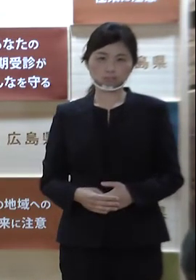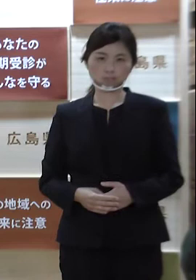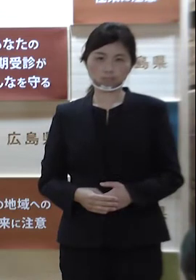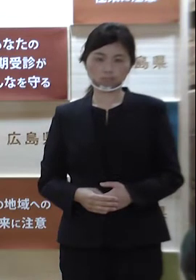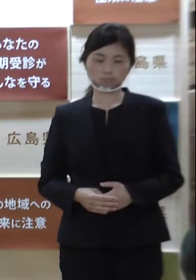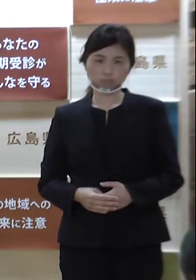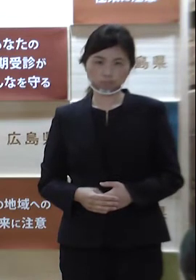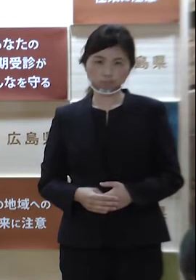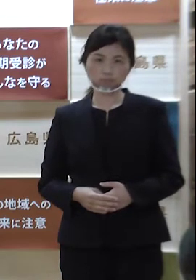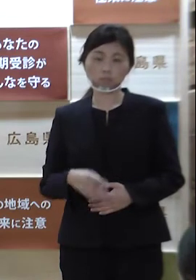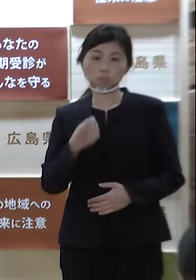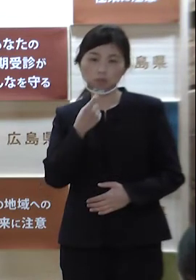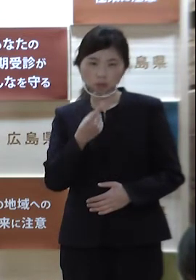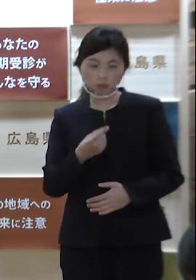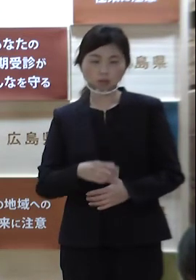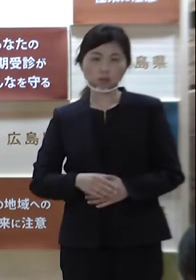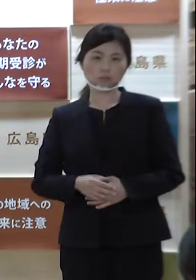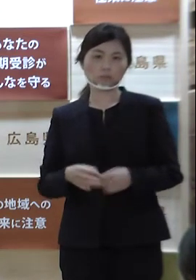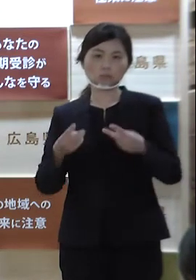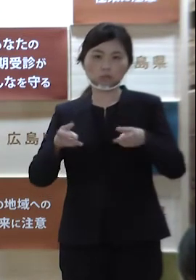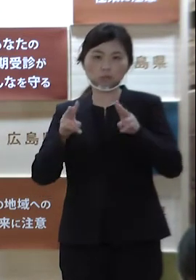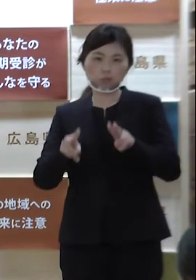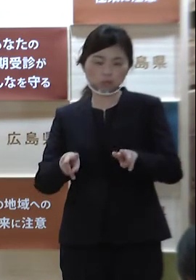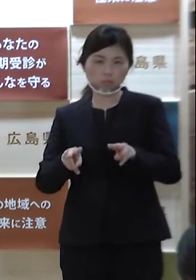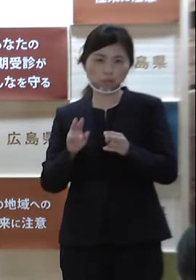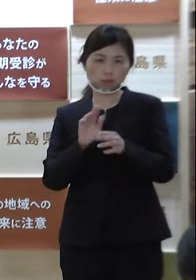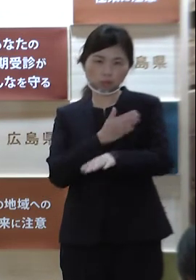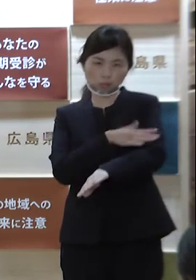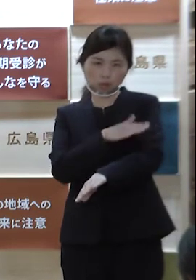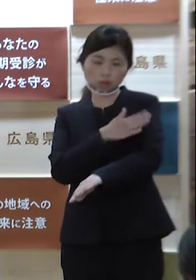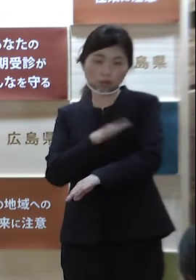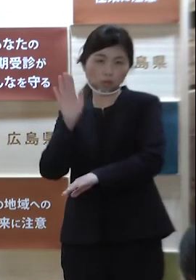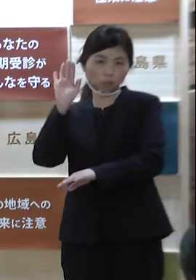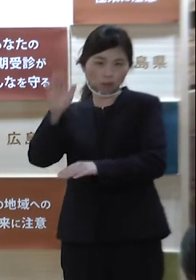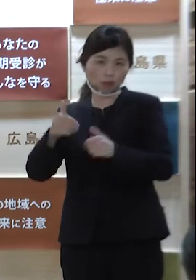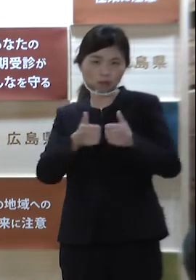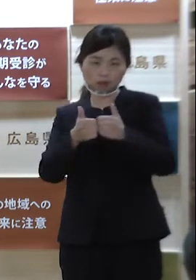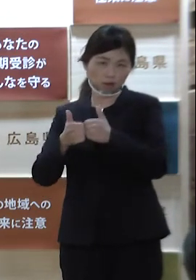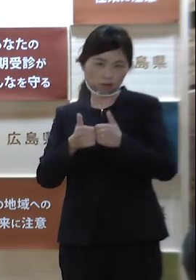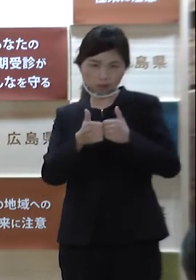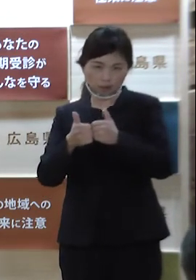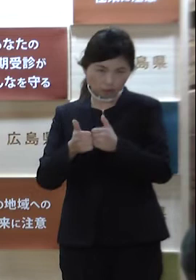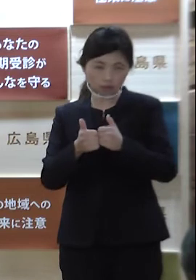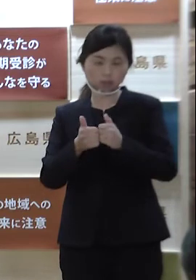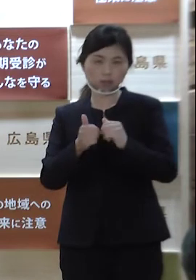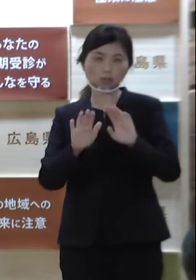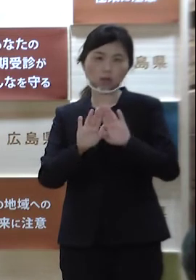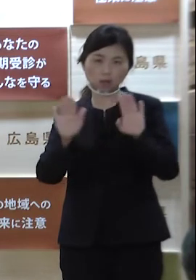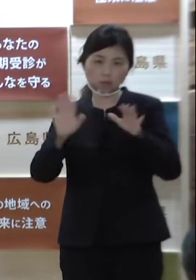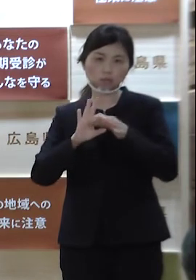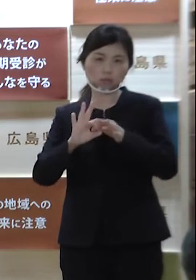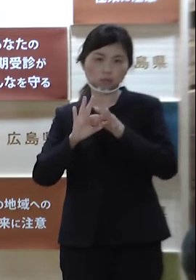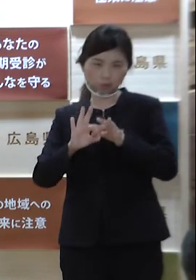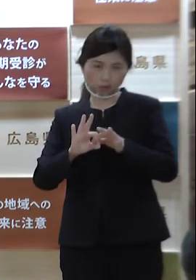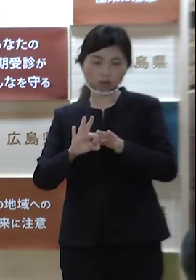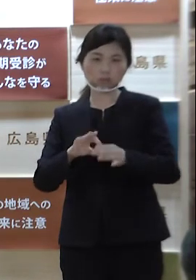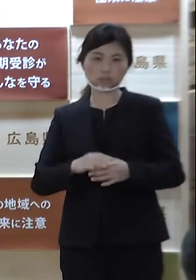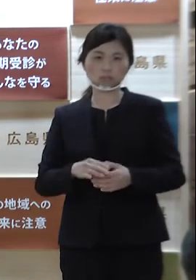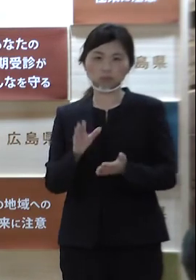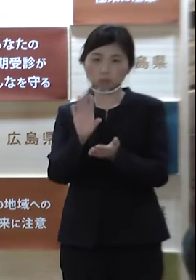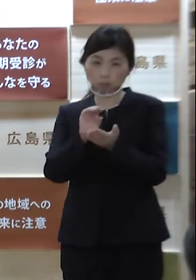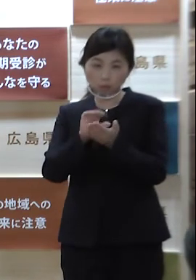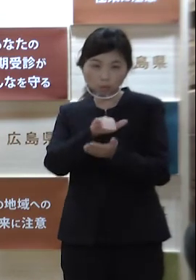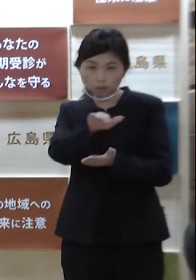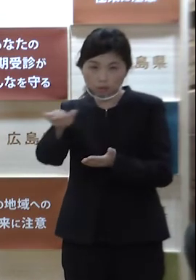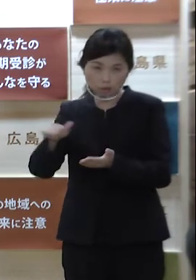もう一点ですね、広島ブランド未来会議の開催についてでございます。報道機関の皆様には先